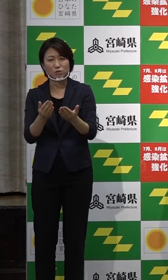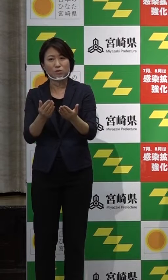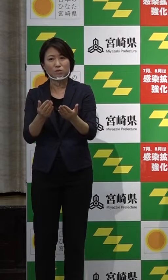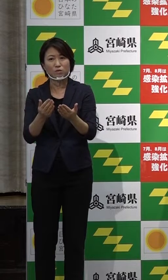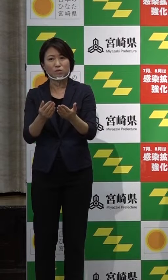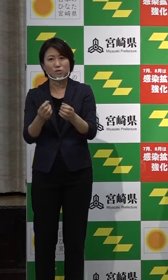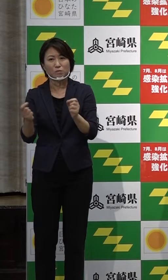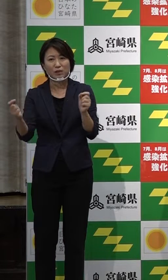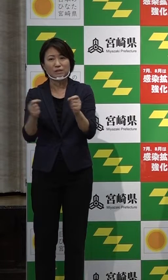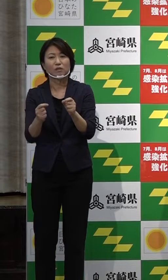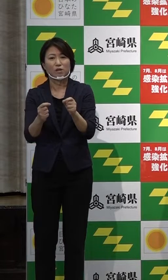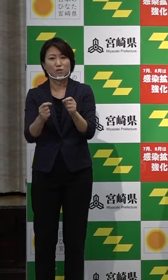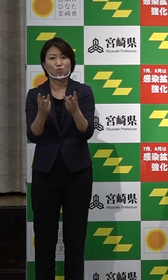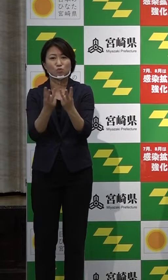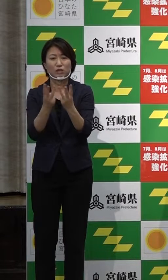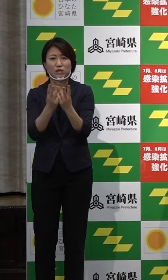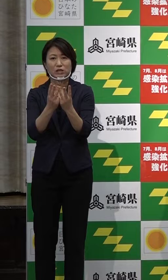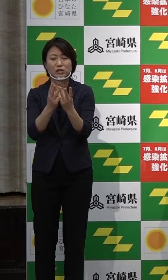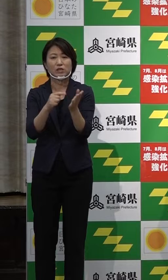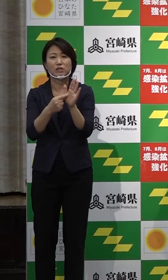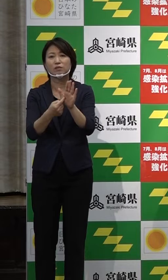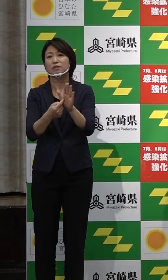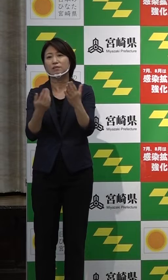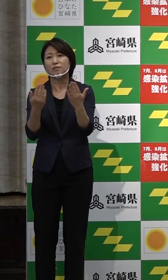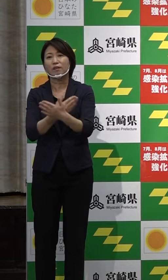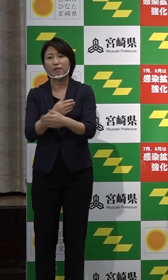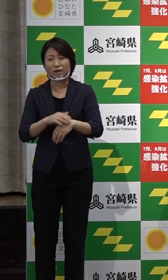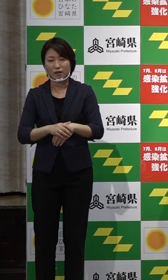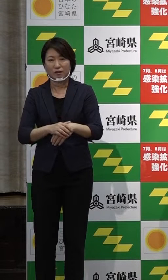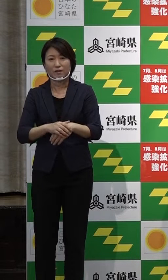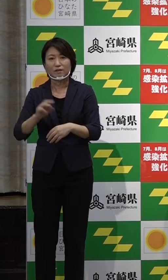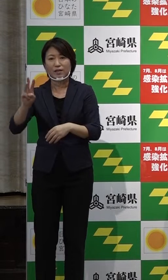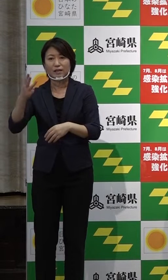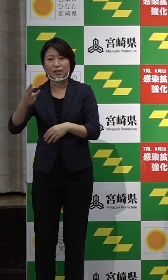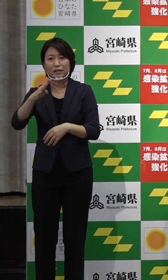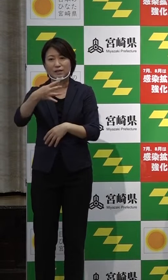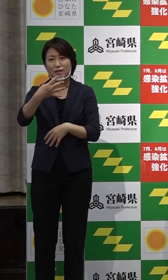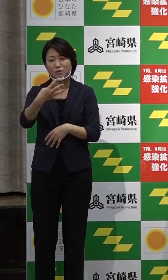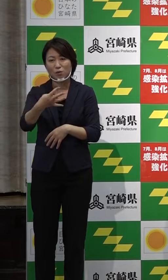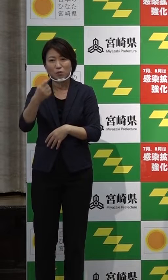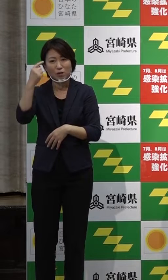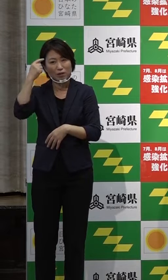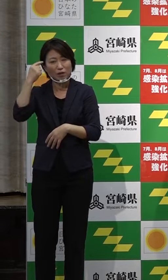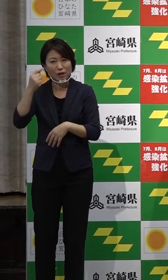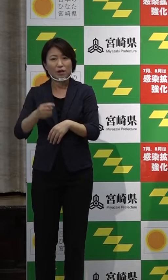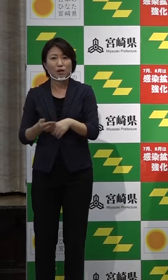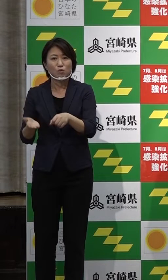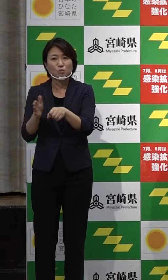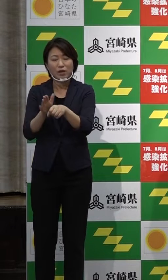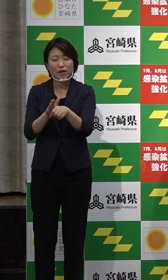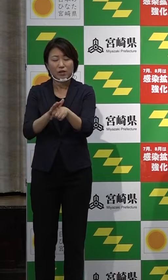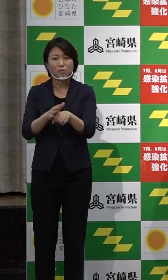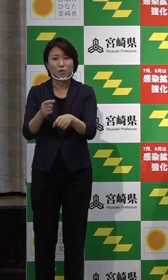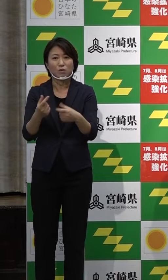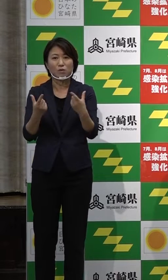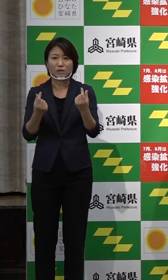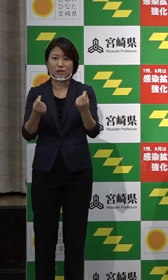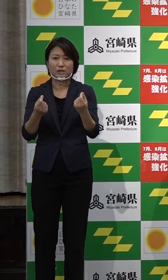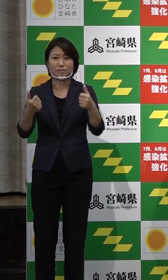ているのではないかという受け止め、第3波第4波の経験を踏まえてもそのような状況にござい